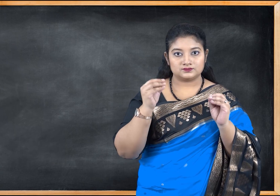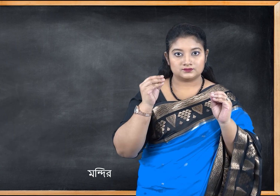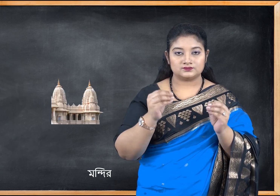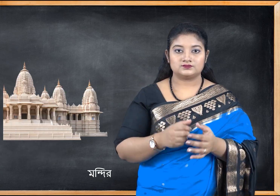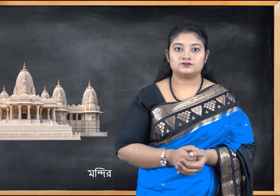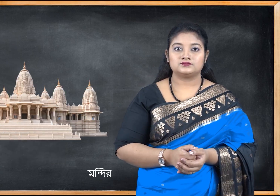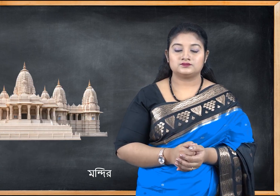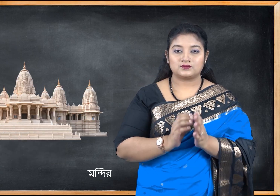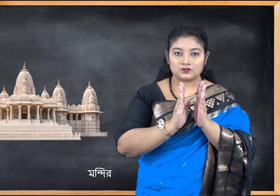মন্দির,